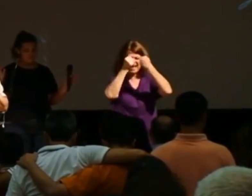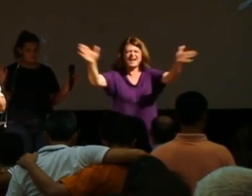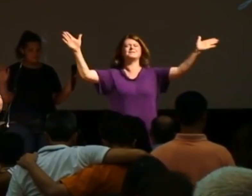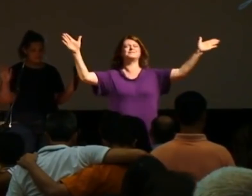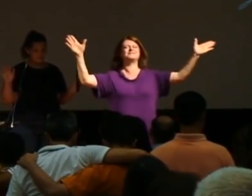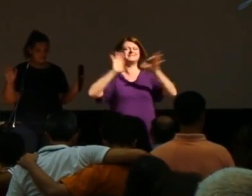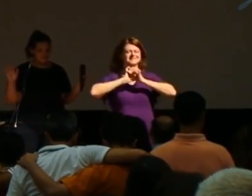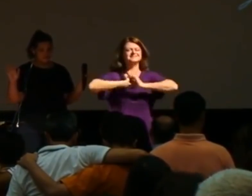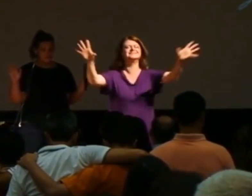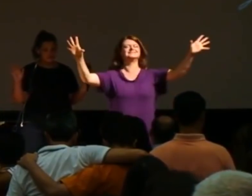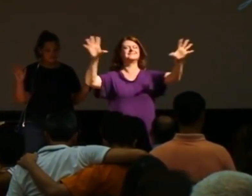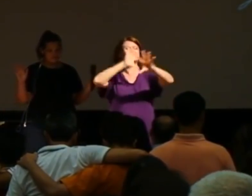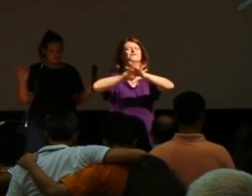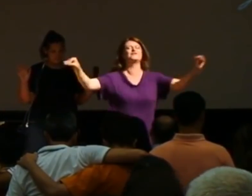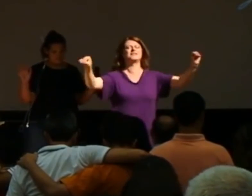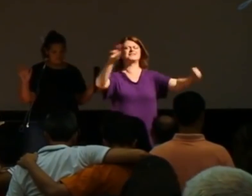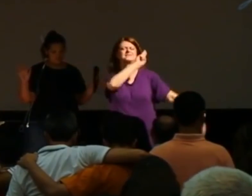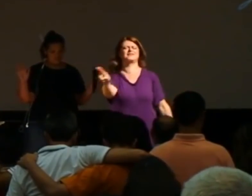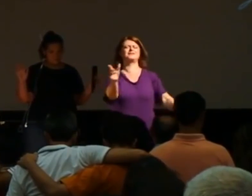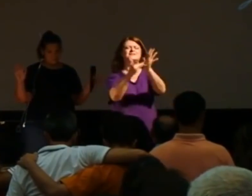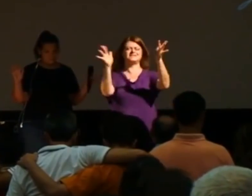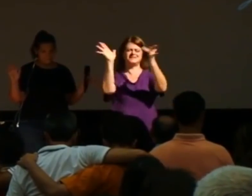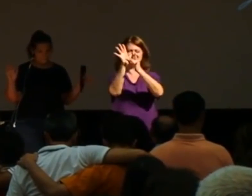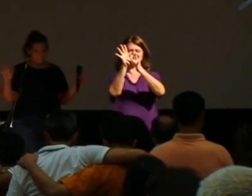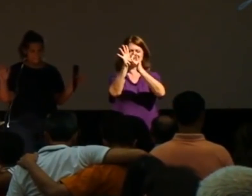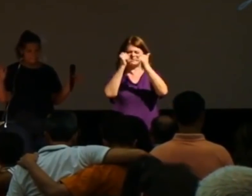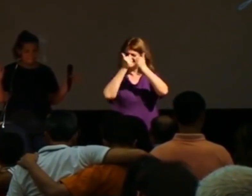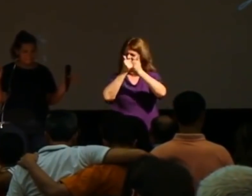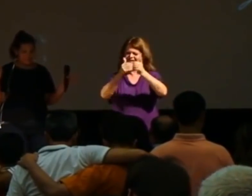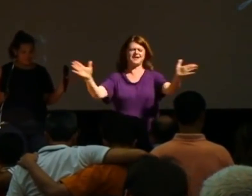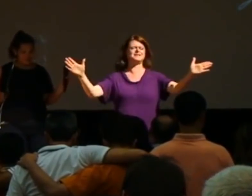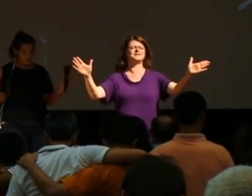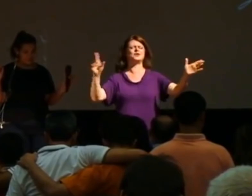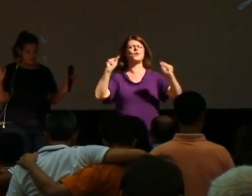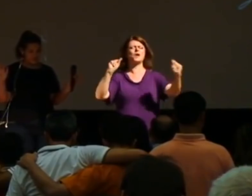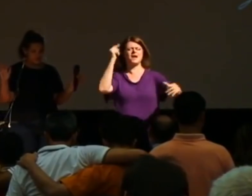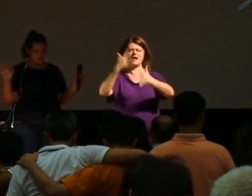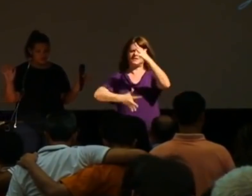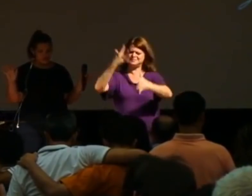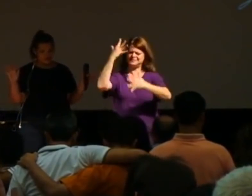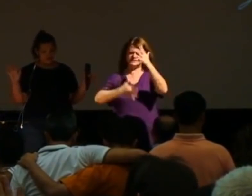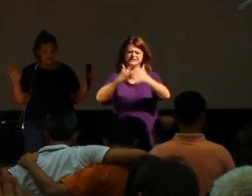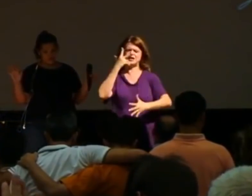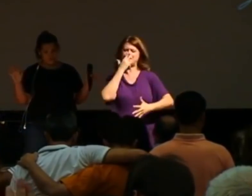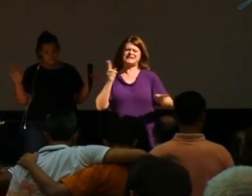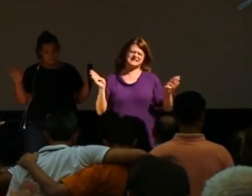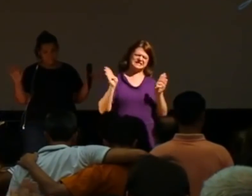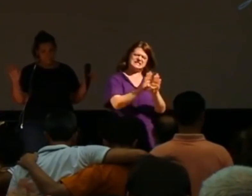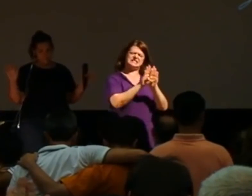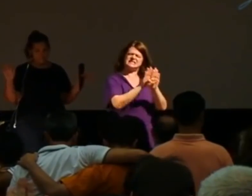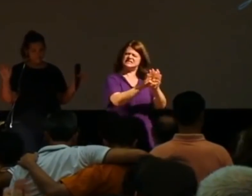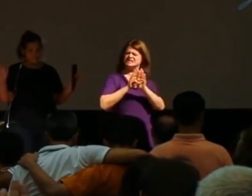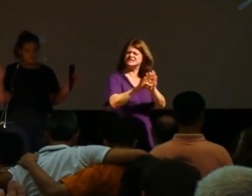Abre-te em nome de Jesus. Abre as portas que estão trancadas. Destrói os ferrores